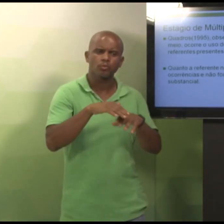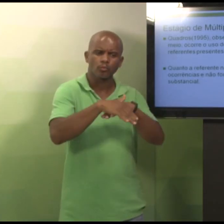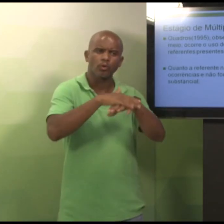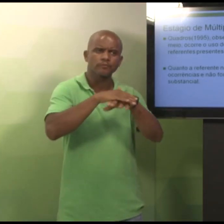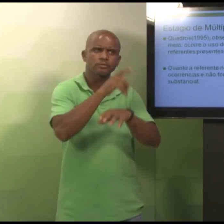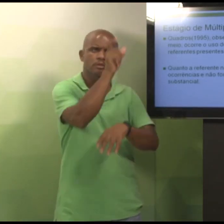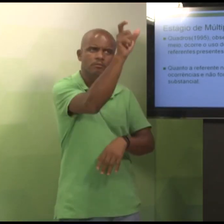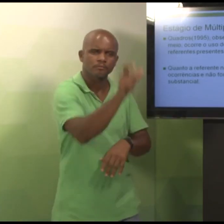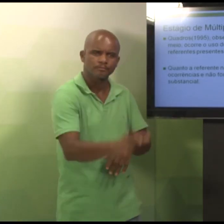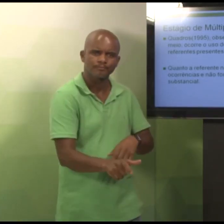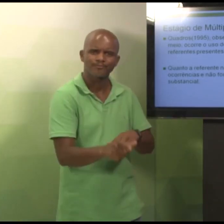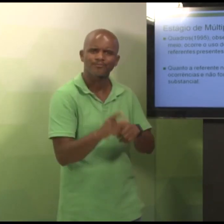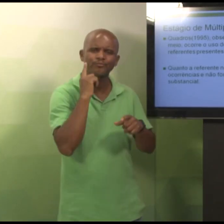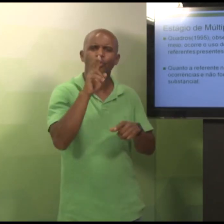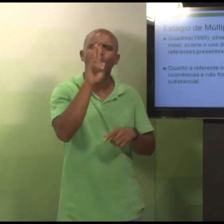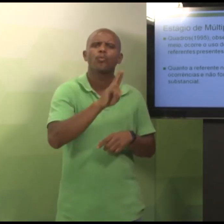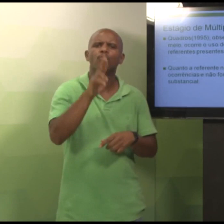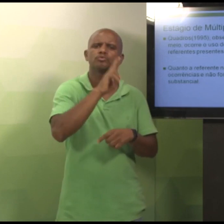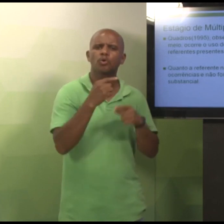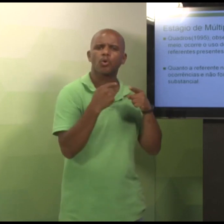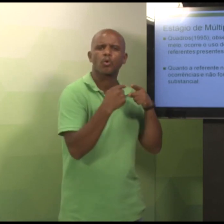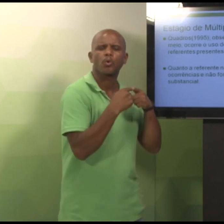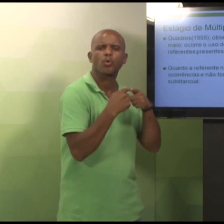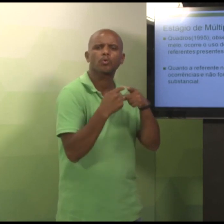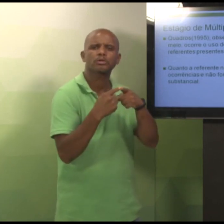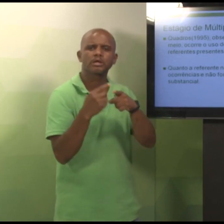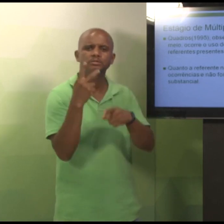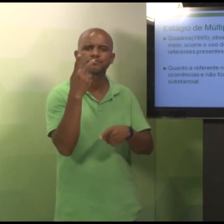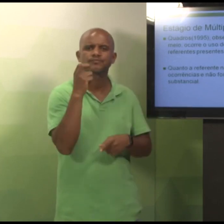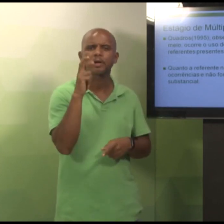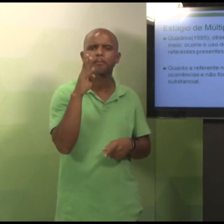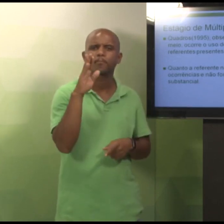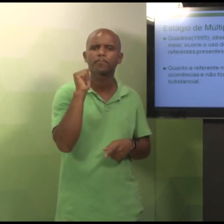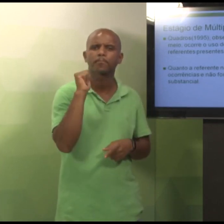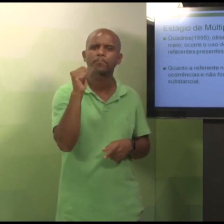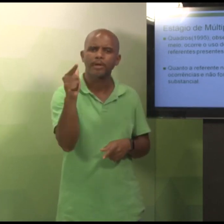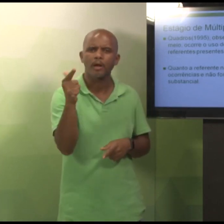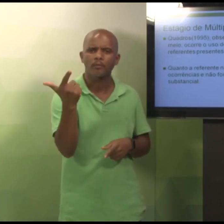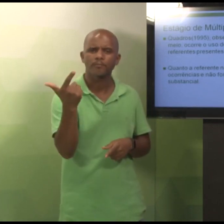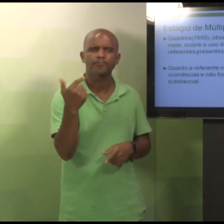em suas observações, nesta faixa etária,